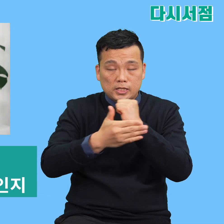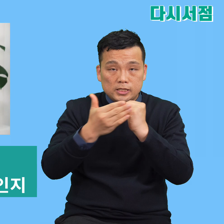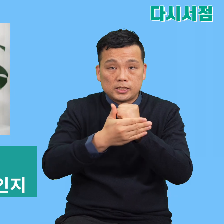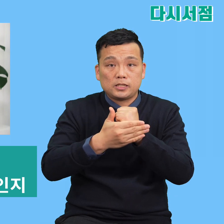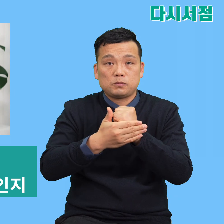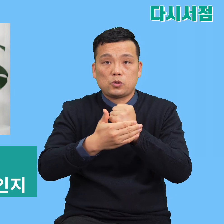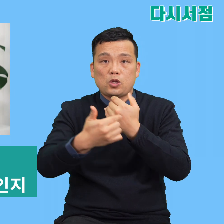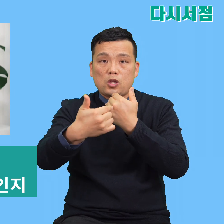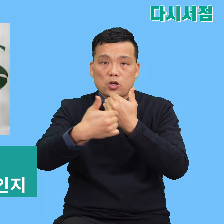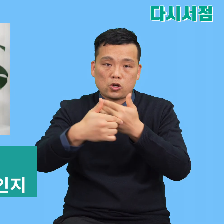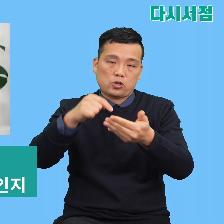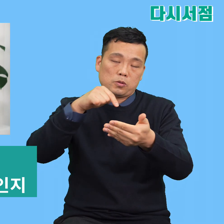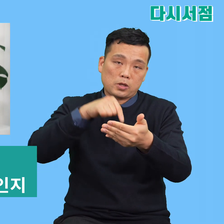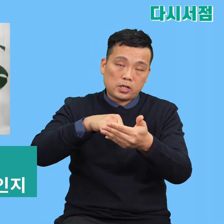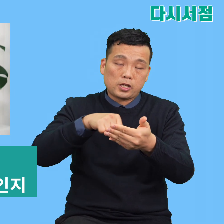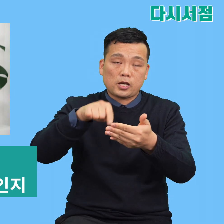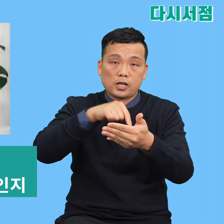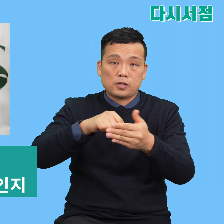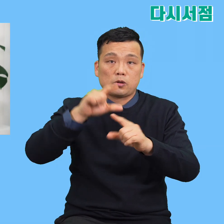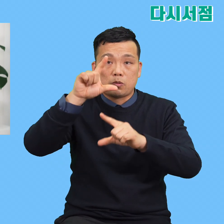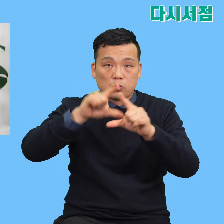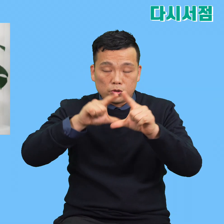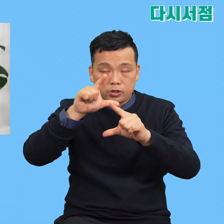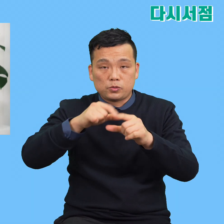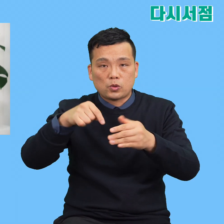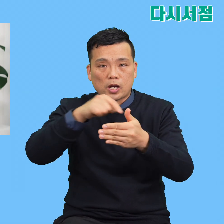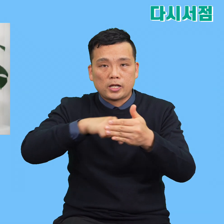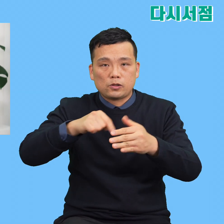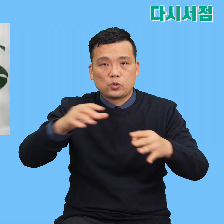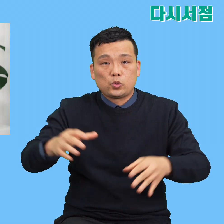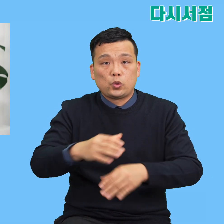표지, 매지, 그다음에 책 어떤 내용인지 어떤